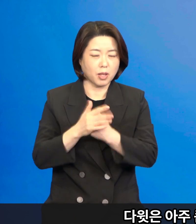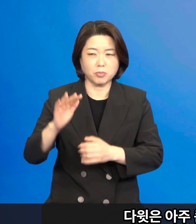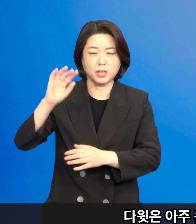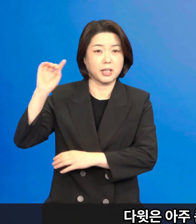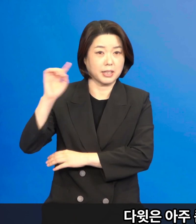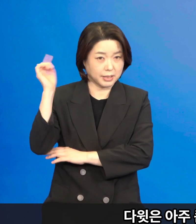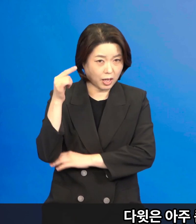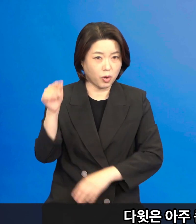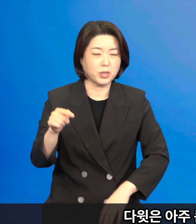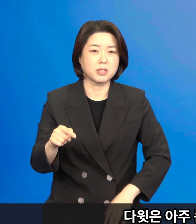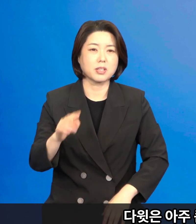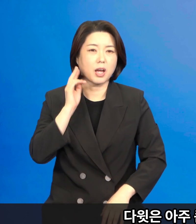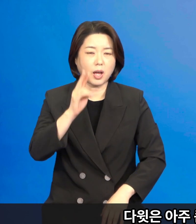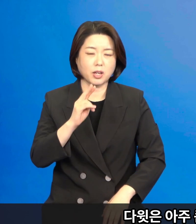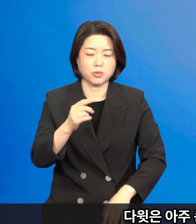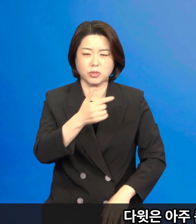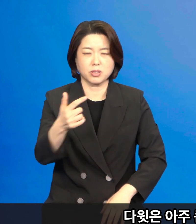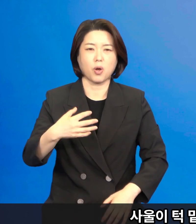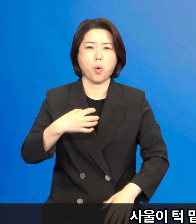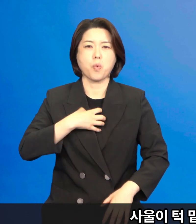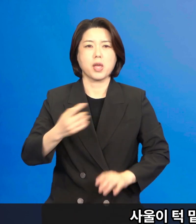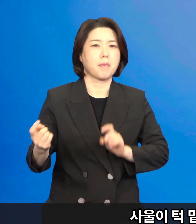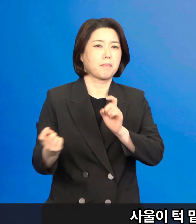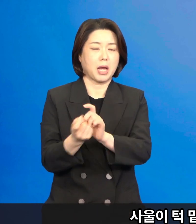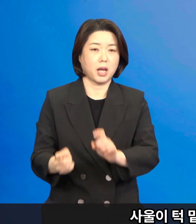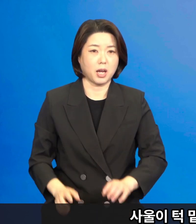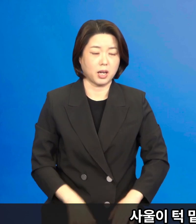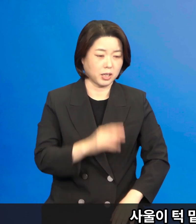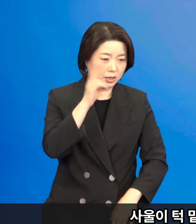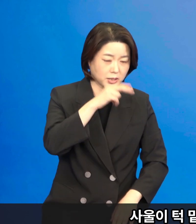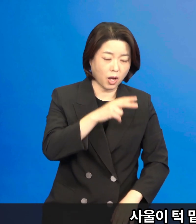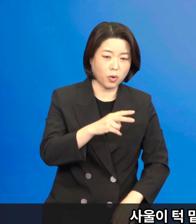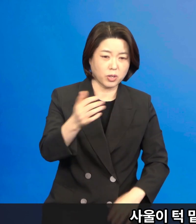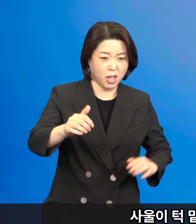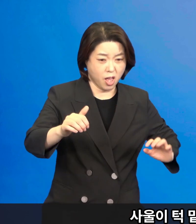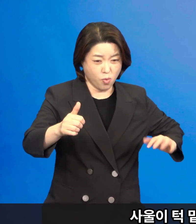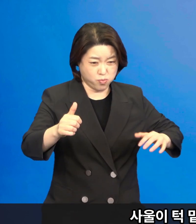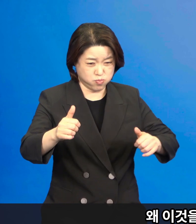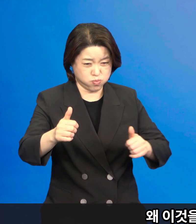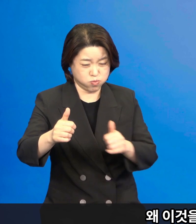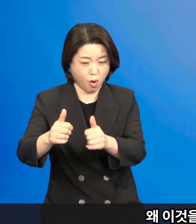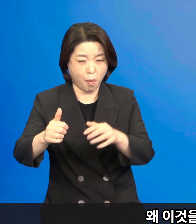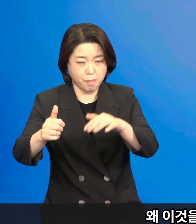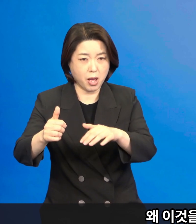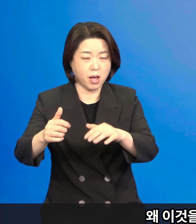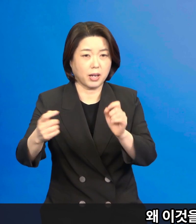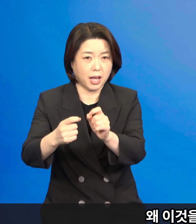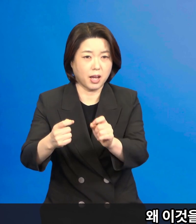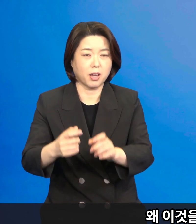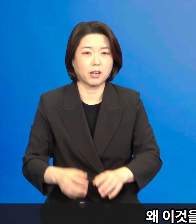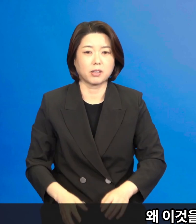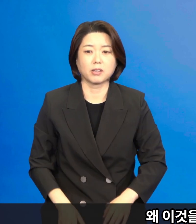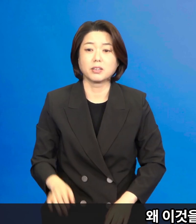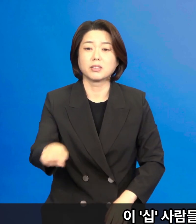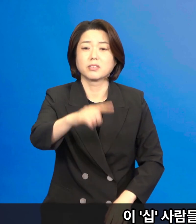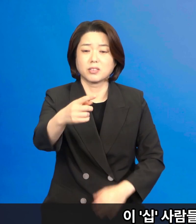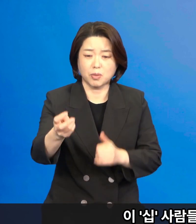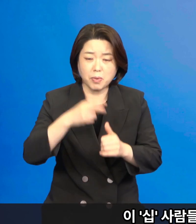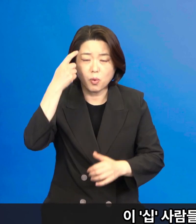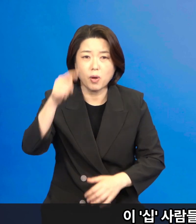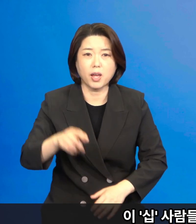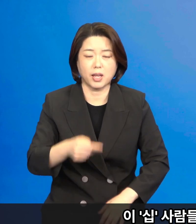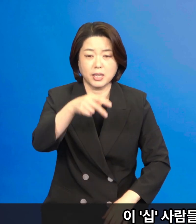다윗은 아주 큰 위기를 맞이하게 돼요. 사울이 턱 밑까지 쫓아오게 됩니다. 왜 이것을 배반이라고 하냐면